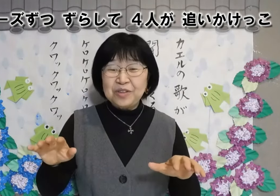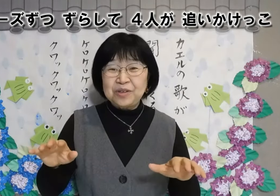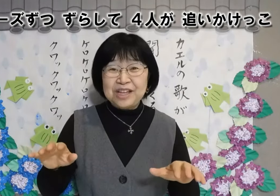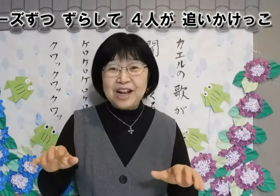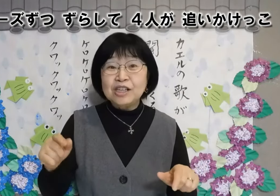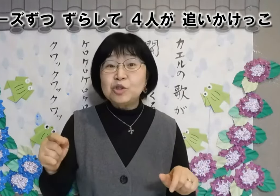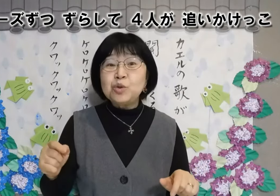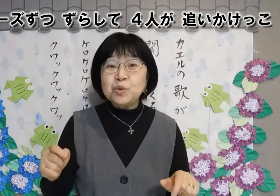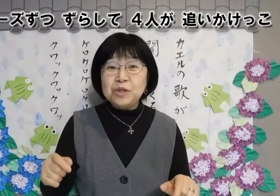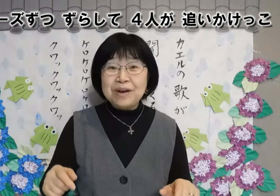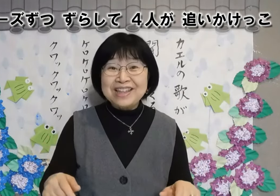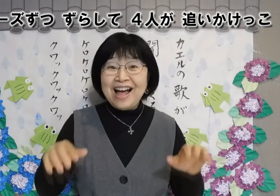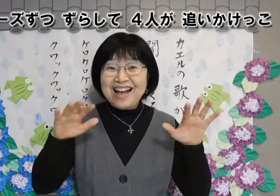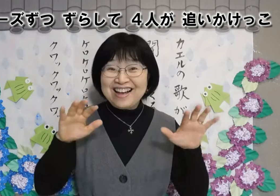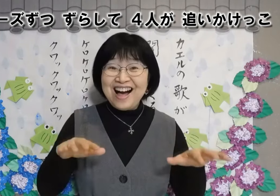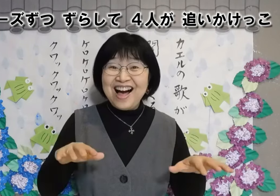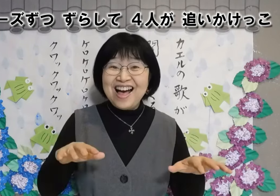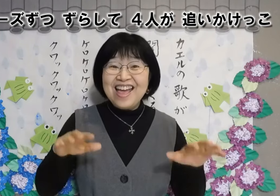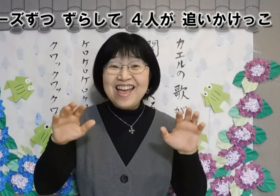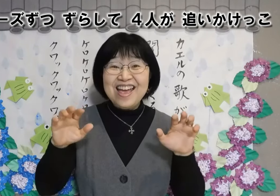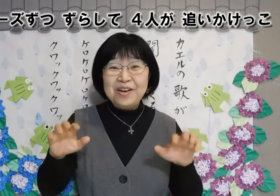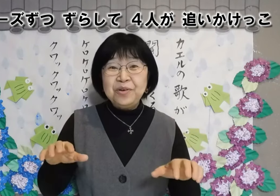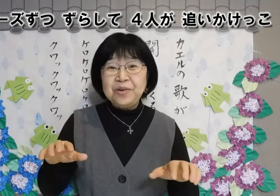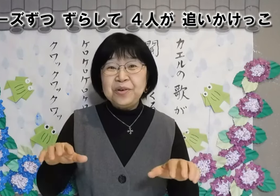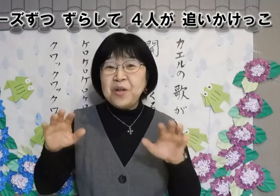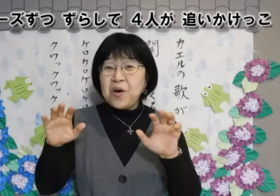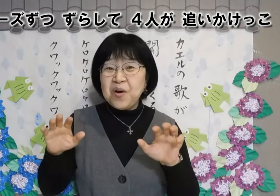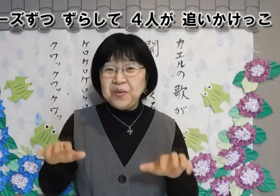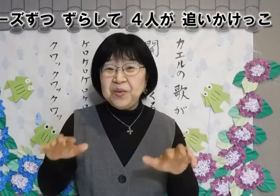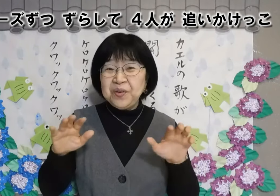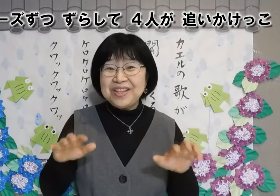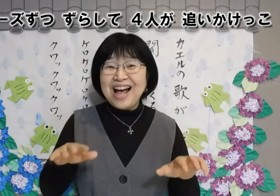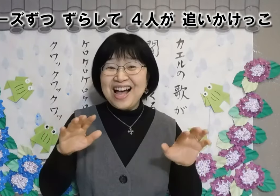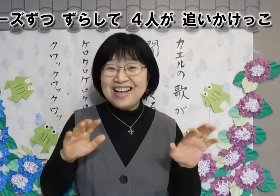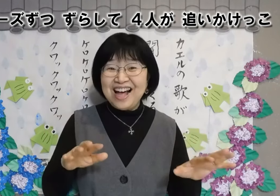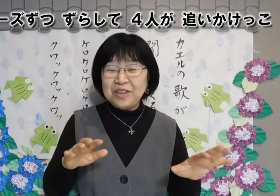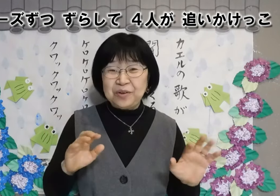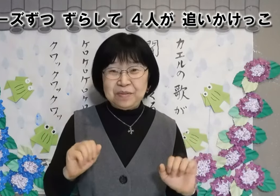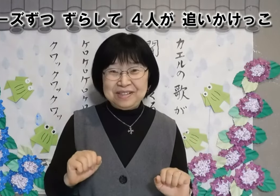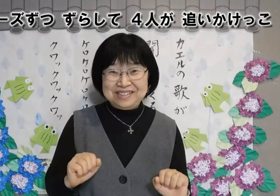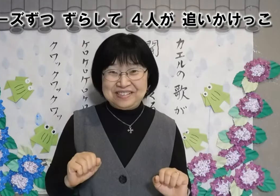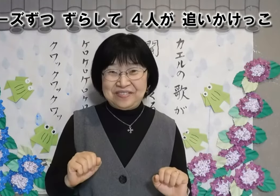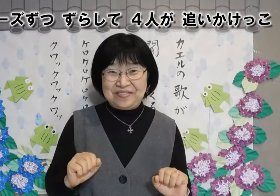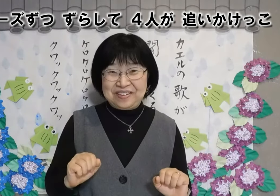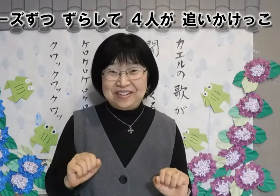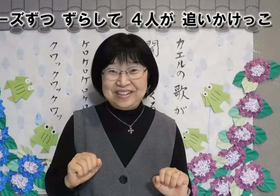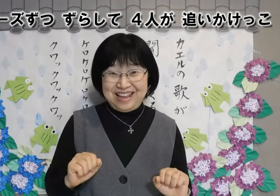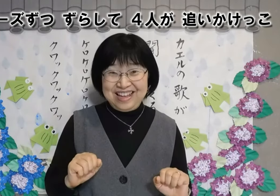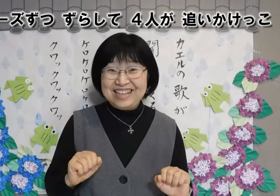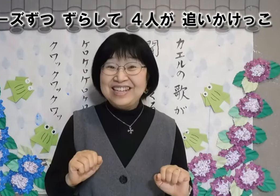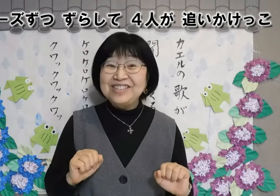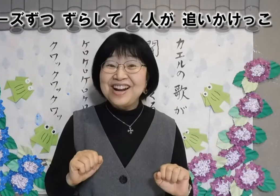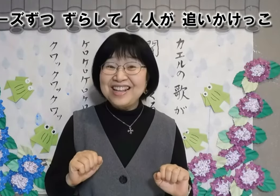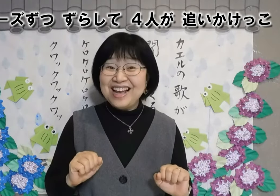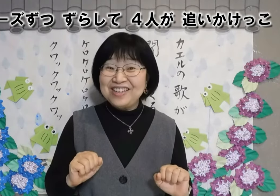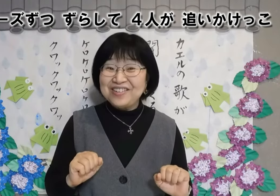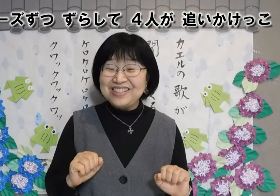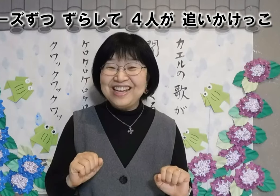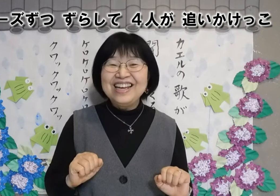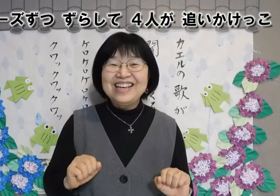ときたら、すぐにまたカエルの歌がといきます。引きずられないようによ